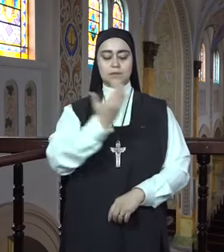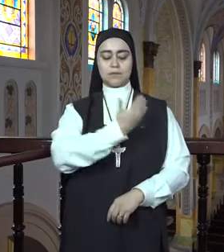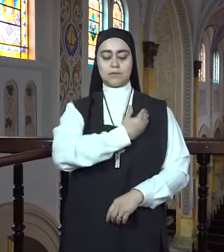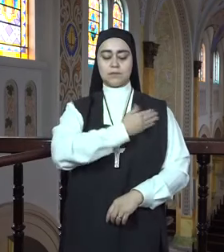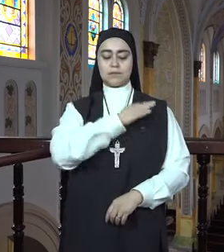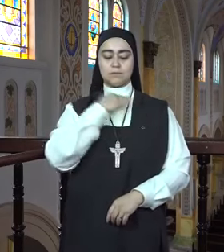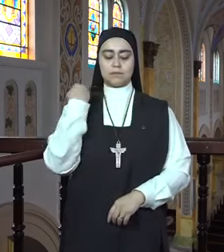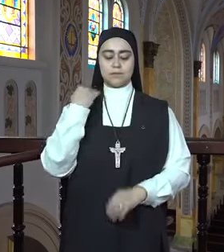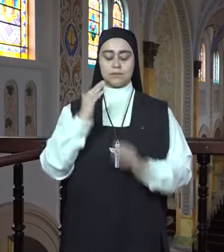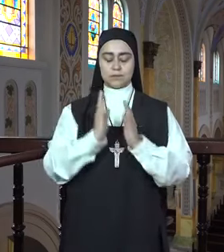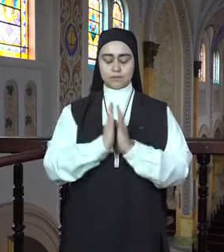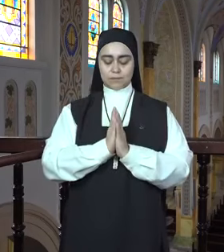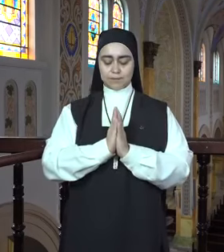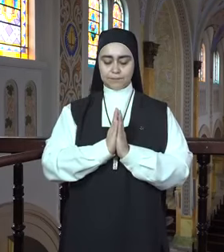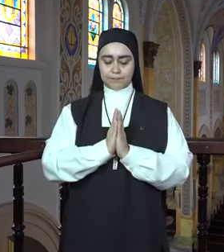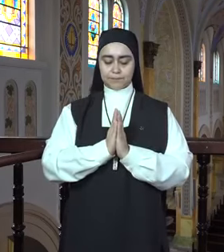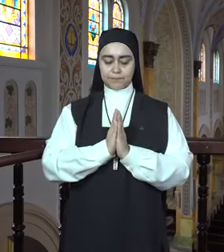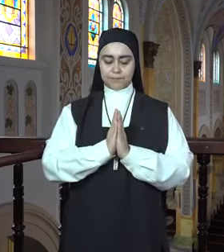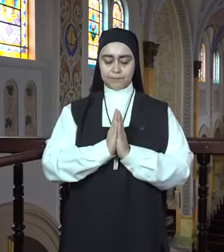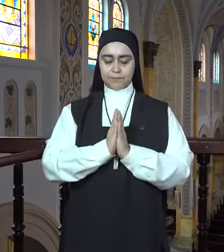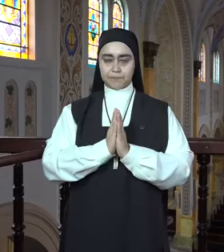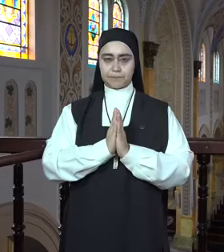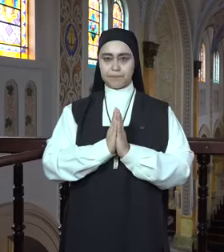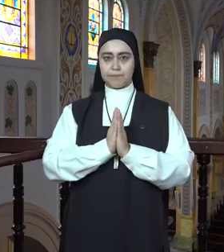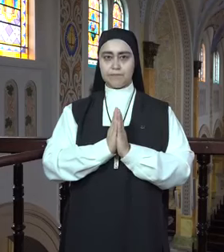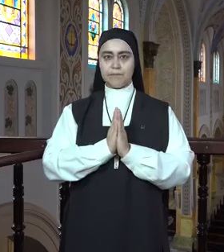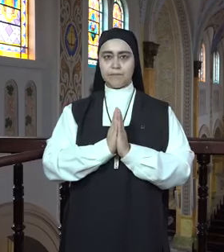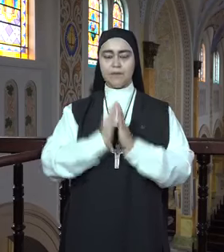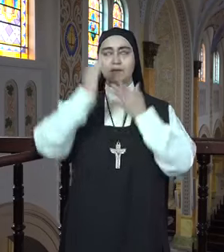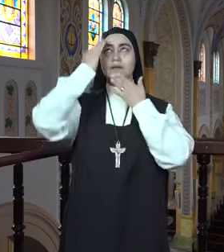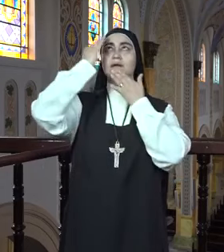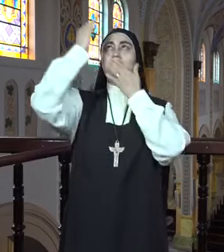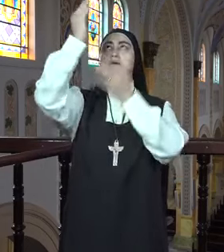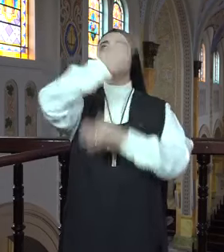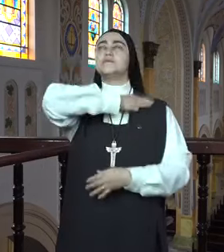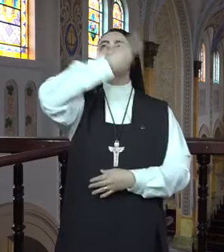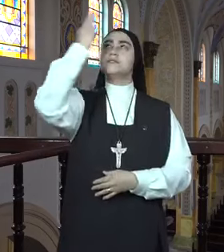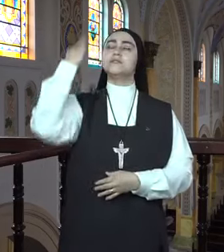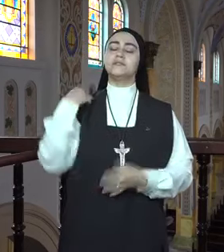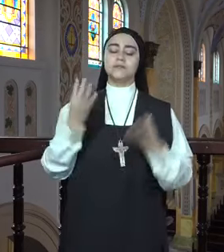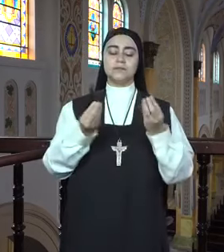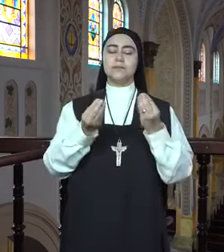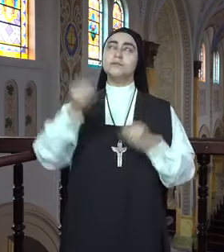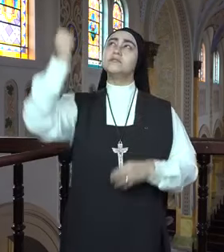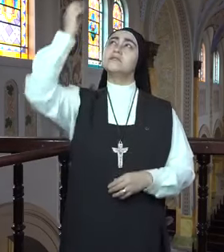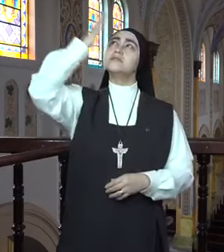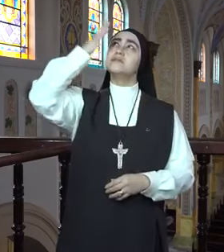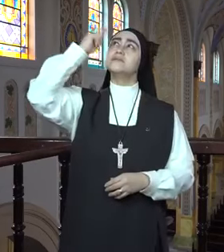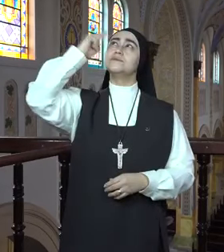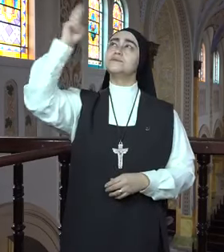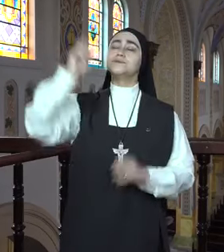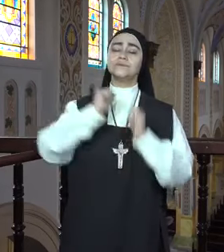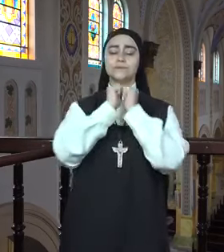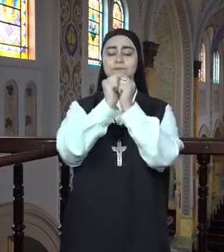nossa morte. Amém. Ave Maria, cheia de graça, o Senhor é convosco. Bendita